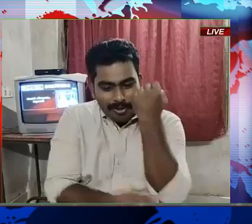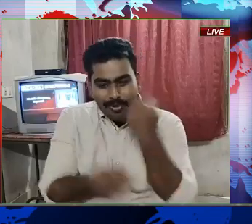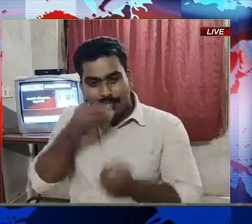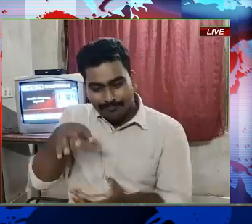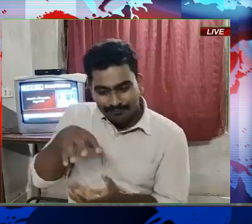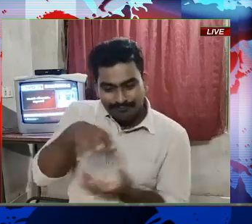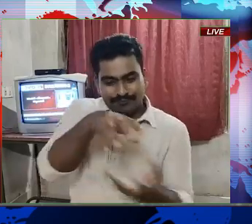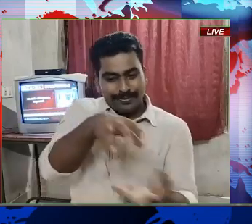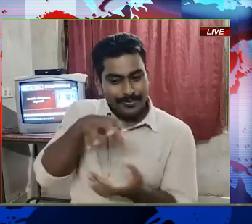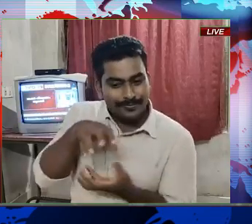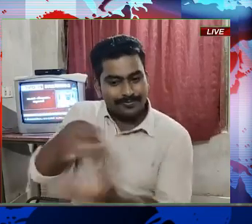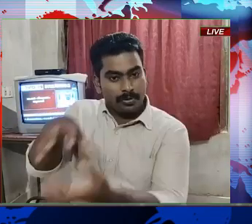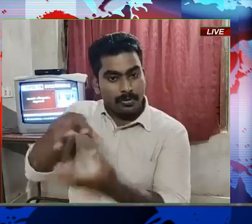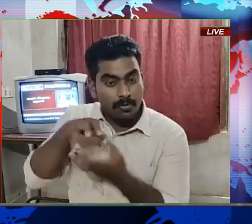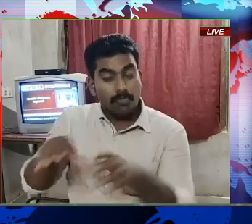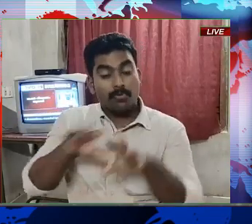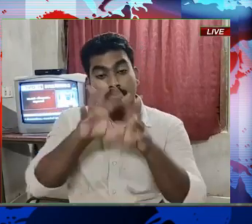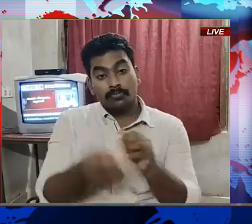സാധനങ്ങളുമായി എത്തിയിട്ടുണ്ട്.